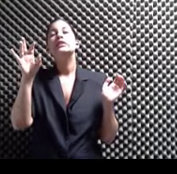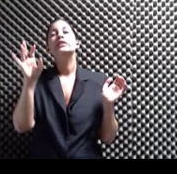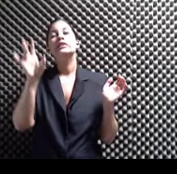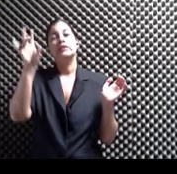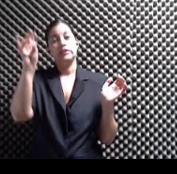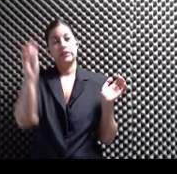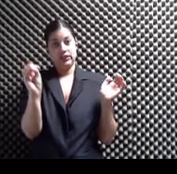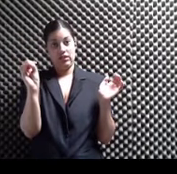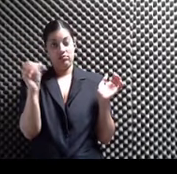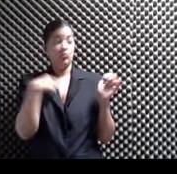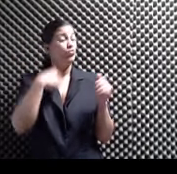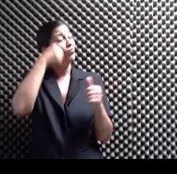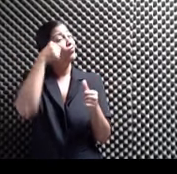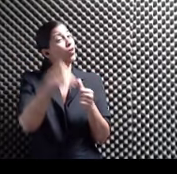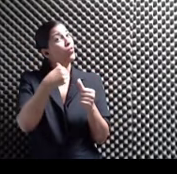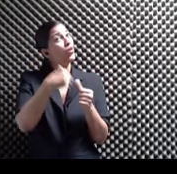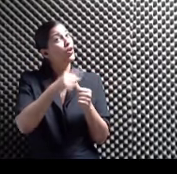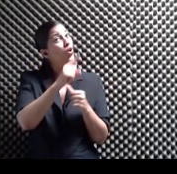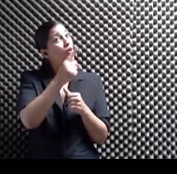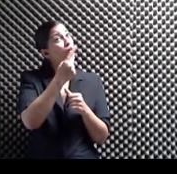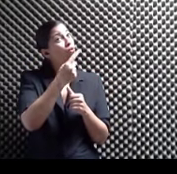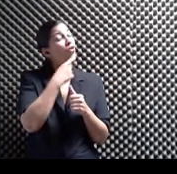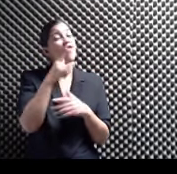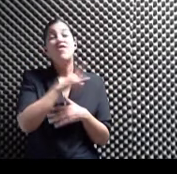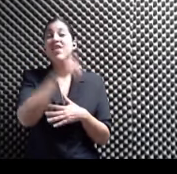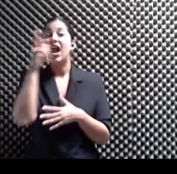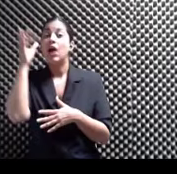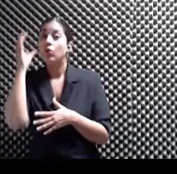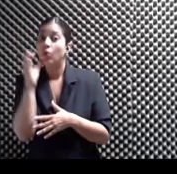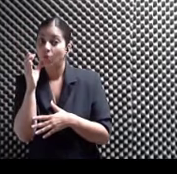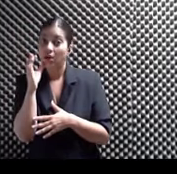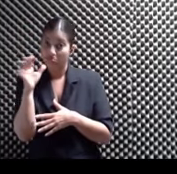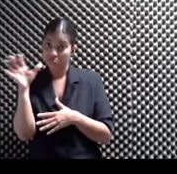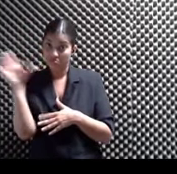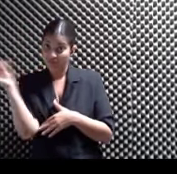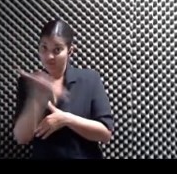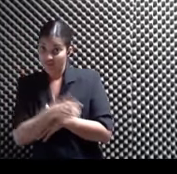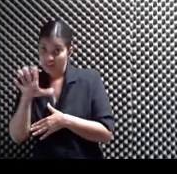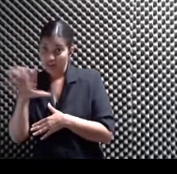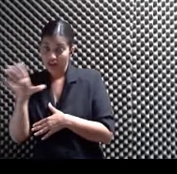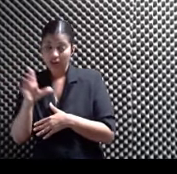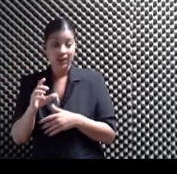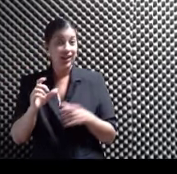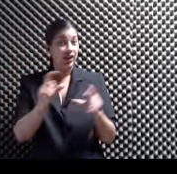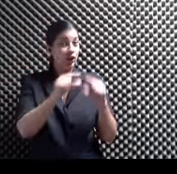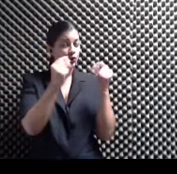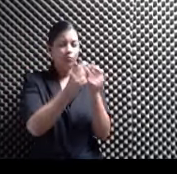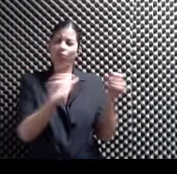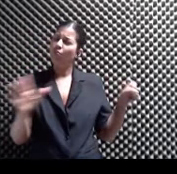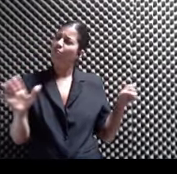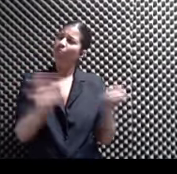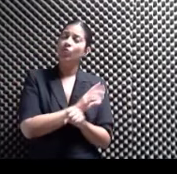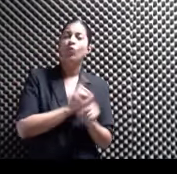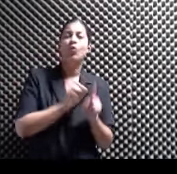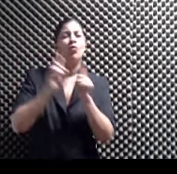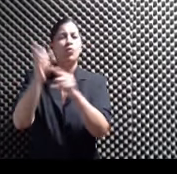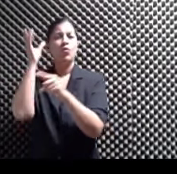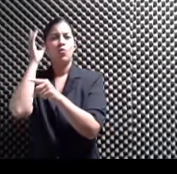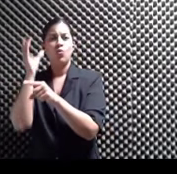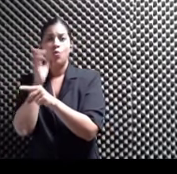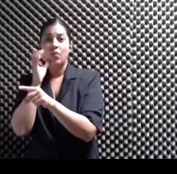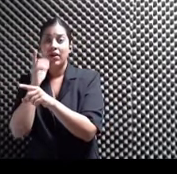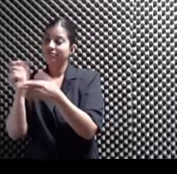de un viaje a Cuba en la década del 70. Ellos todos fueron con distintas ideologías y escribieron lo que